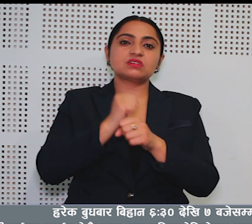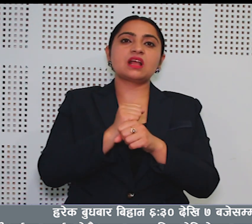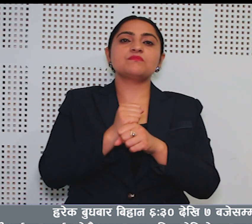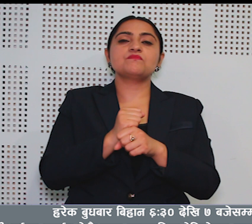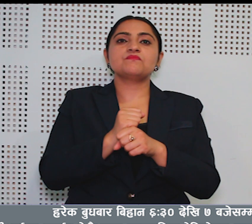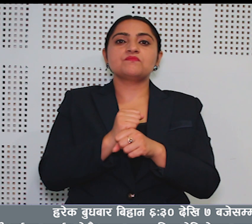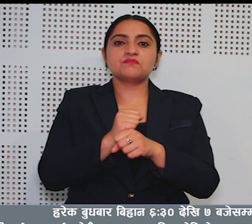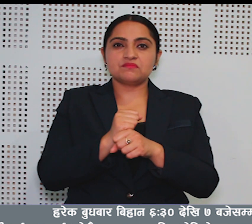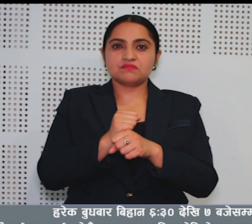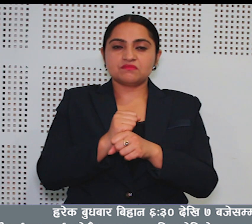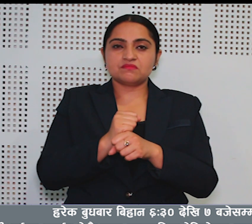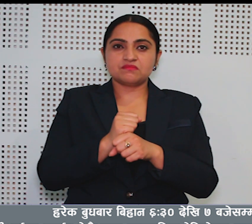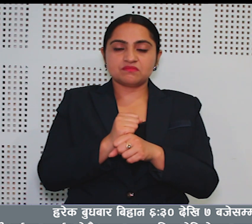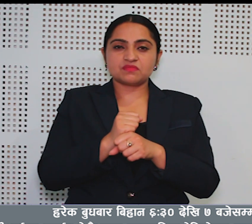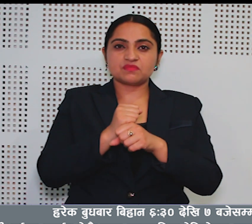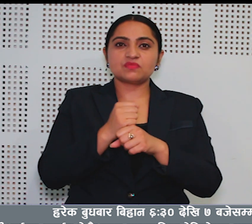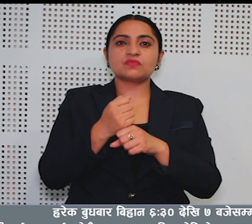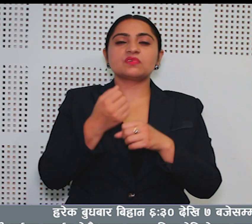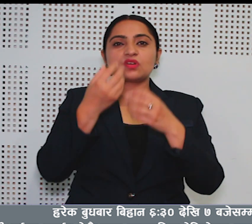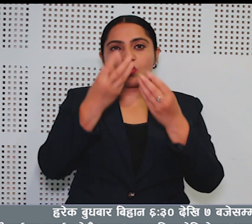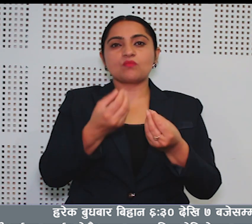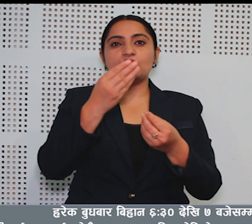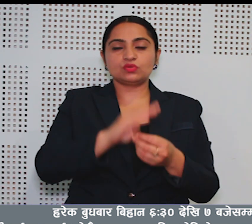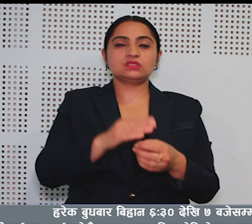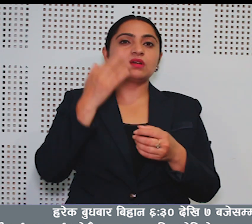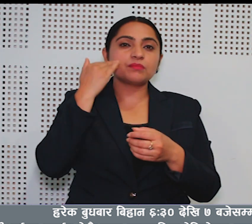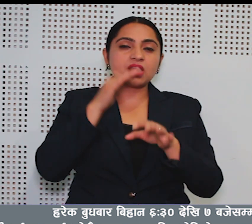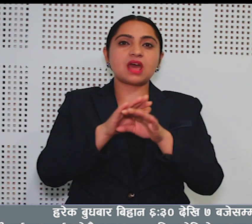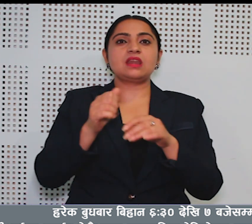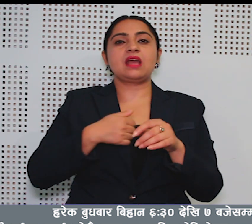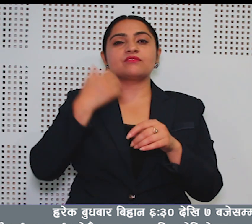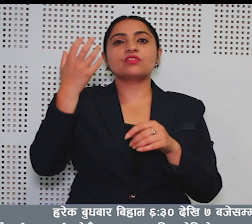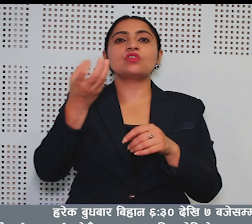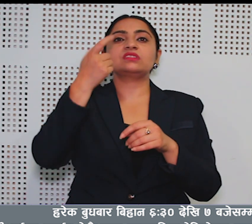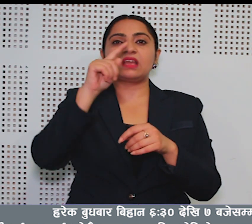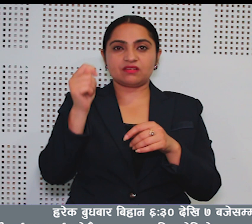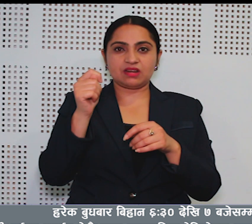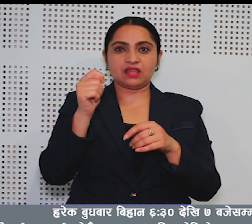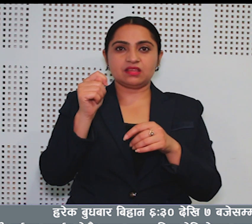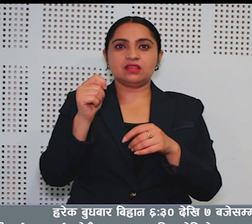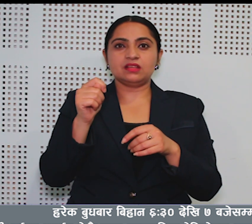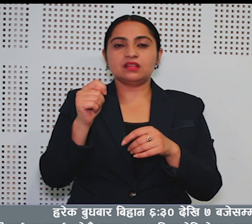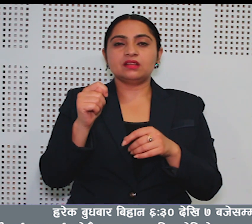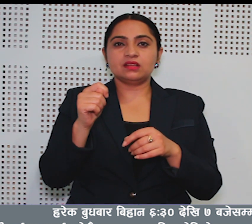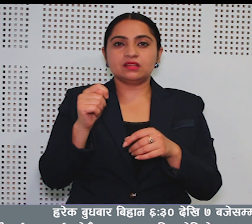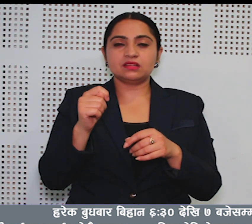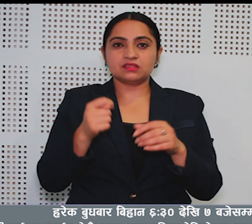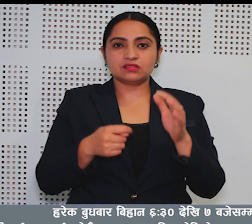में हम सीख लिया। अपन अधिकार लिए लागी नहीं वही पहुँचबे तो अधिकार हमरा सबके नहीं देते। वही दुआरे हम अपना